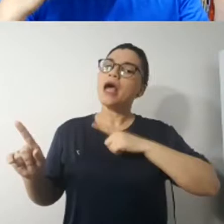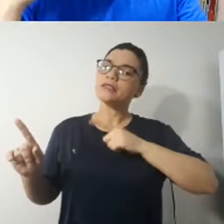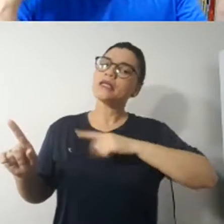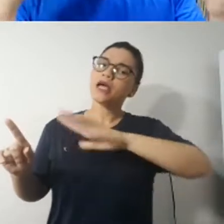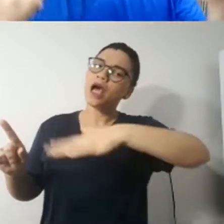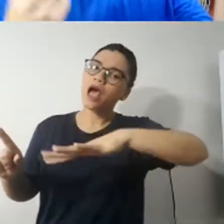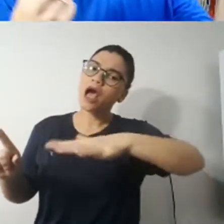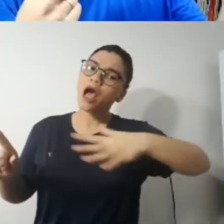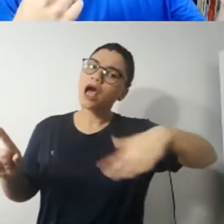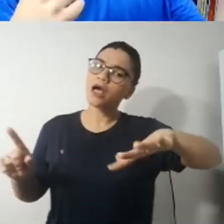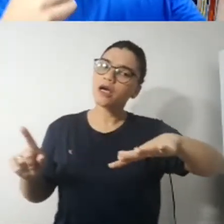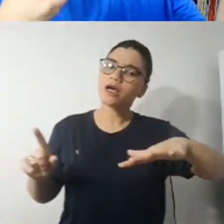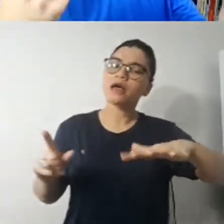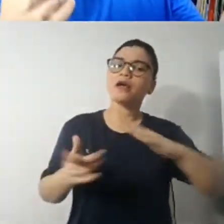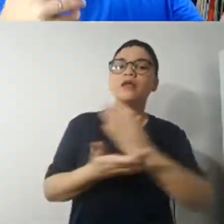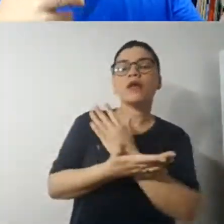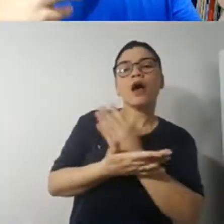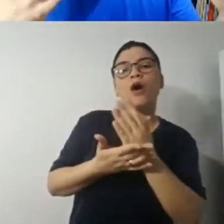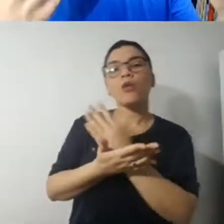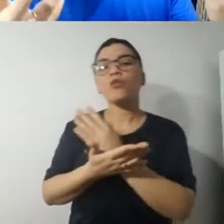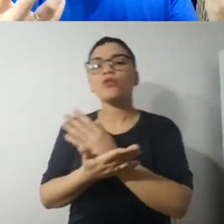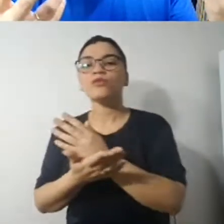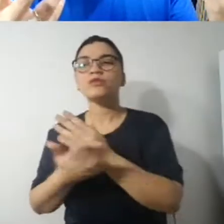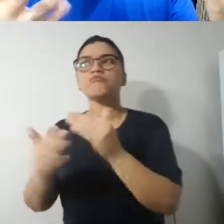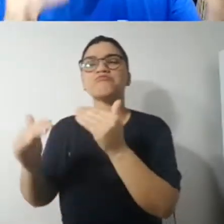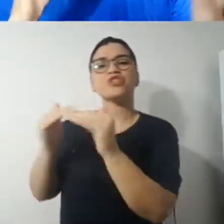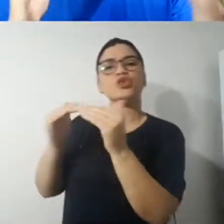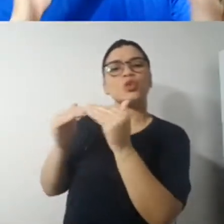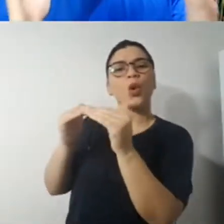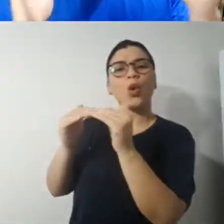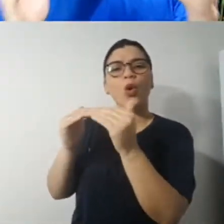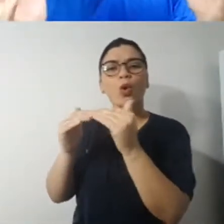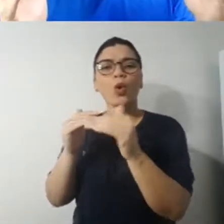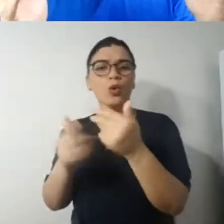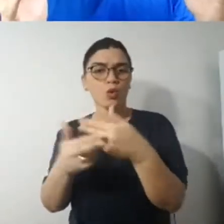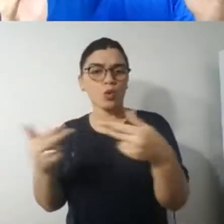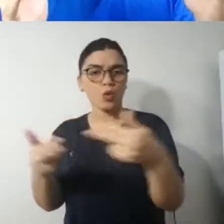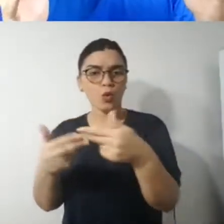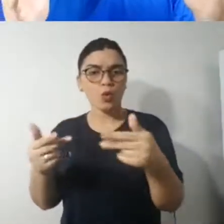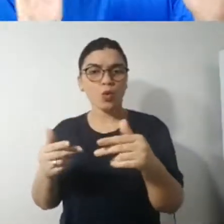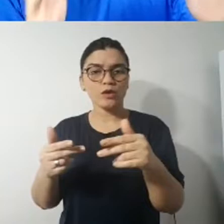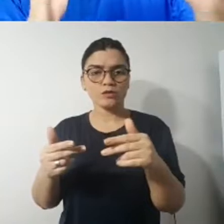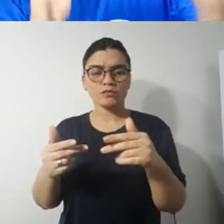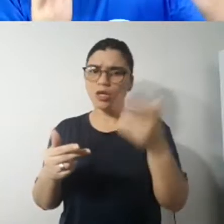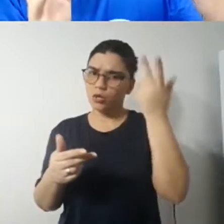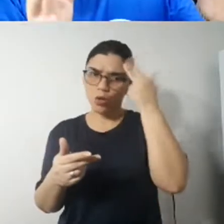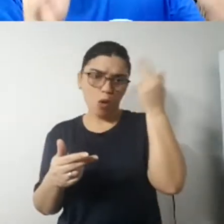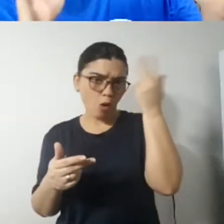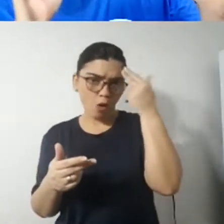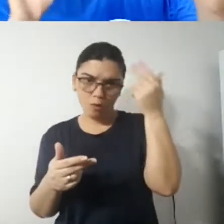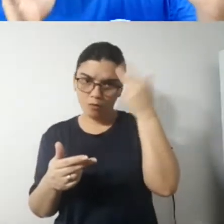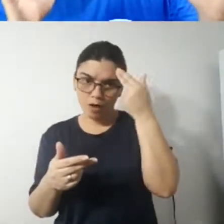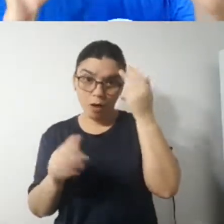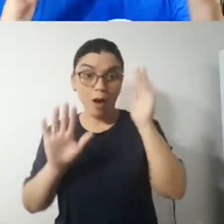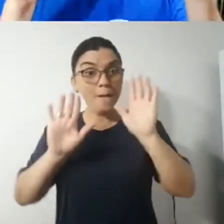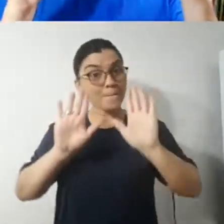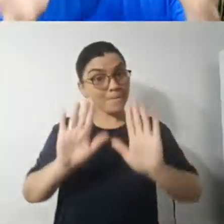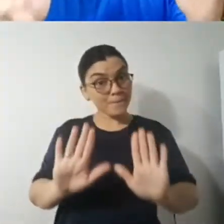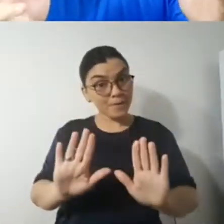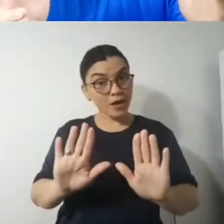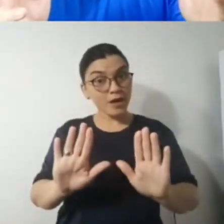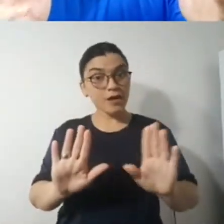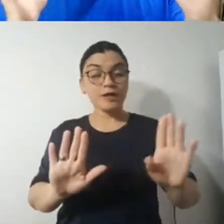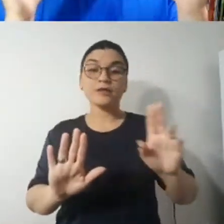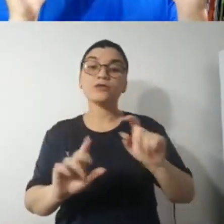essa discordância ela é natural e saudável. No entanto, todos nós devemos ter o mesmo